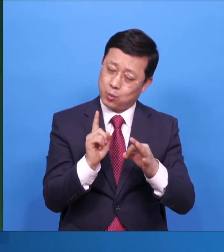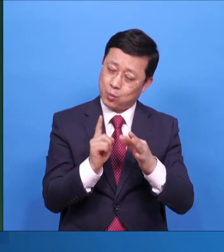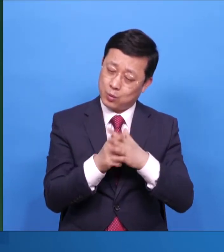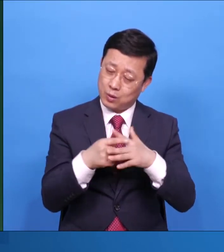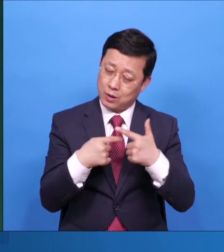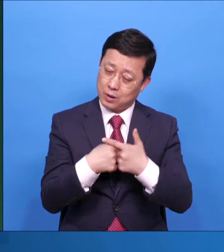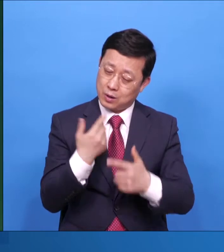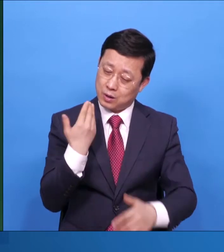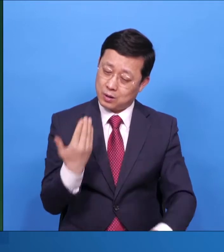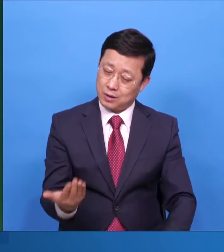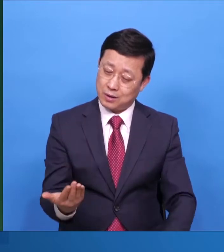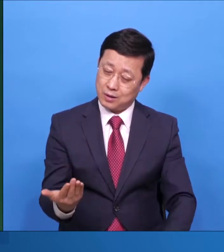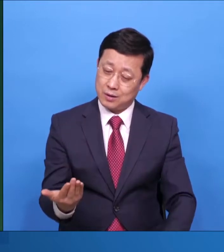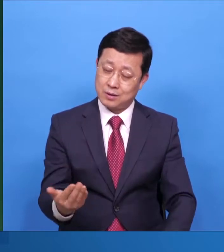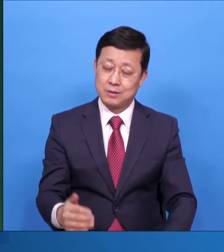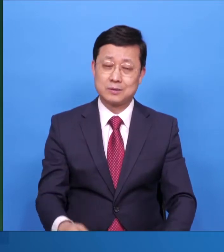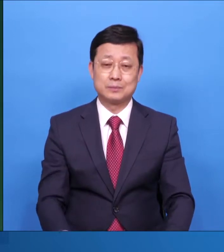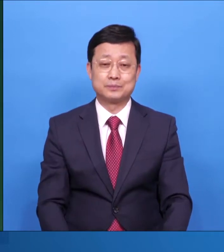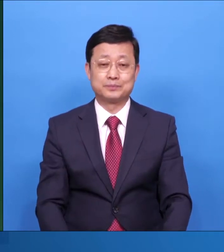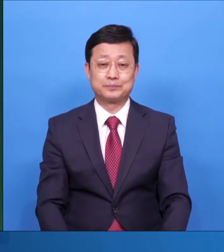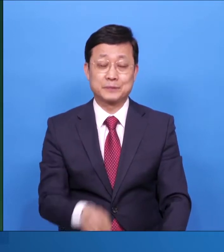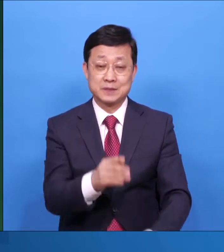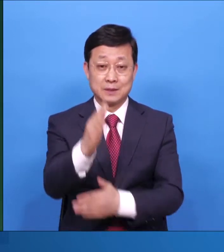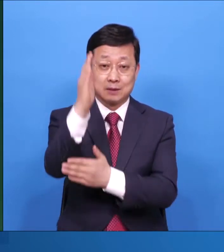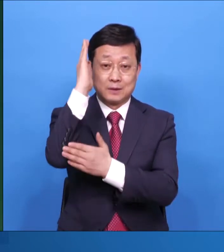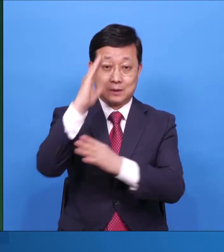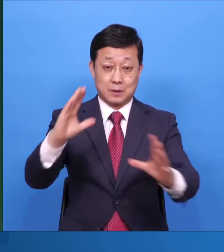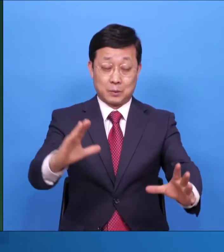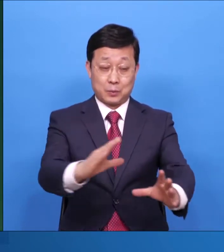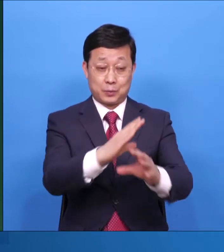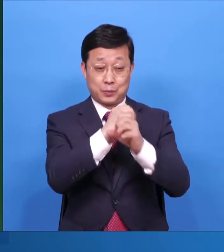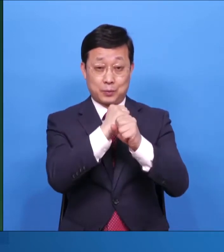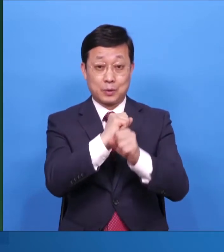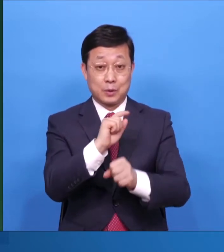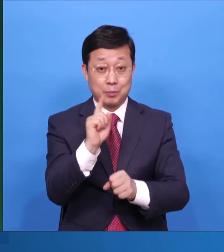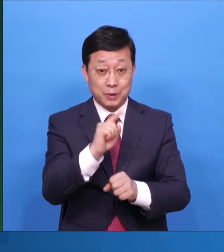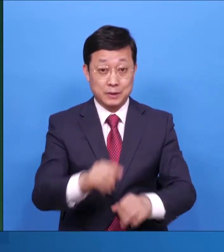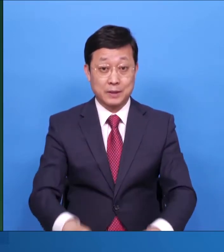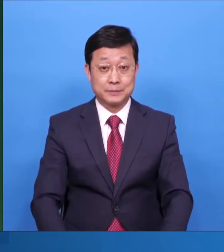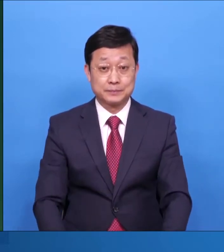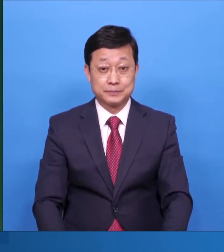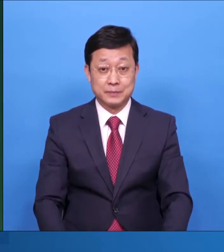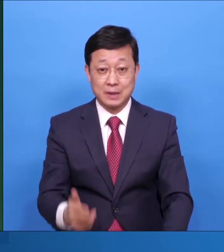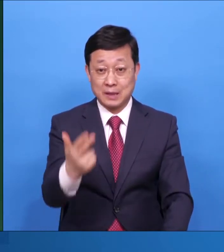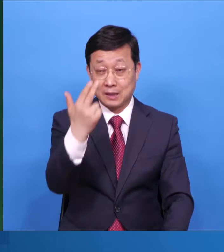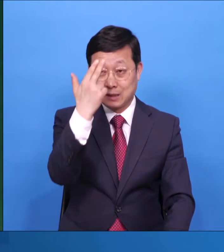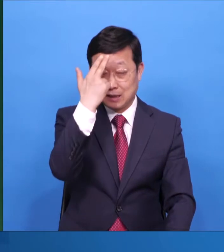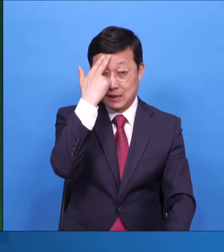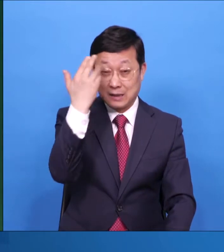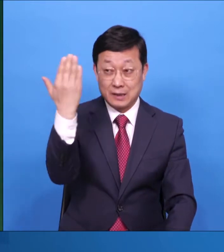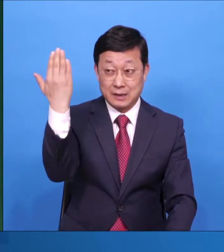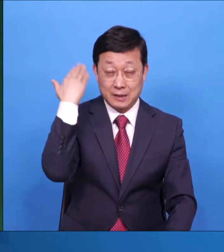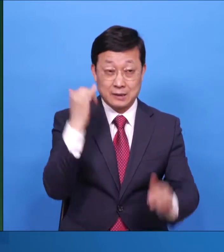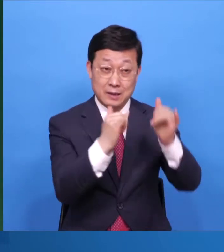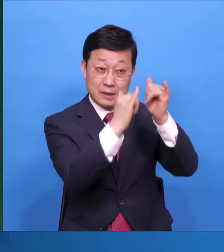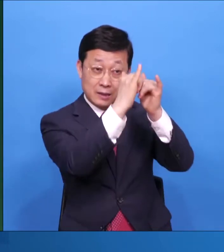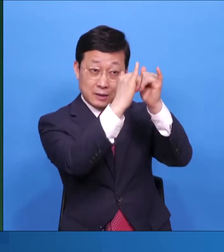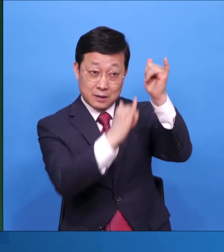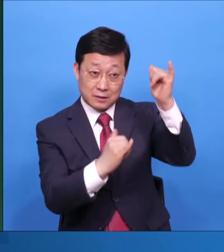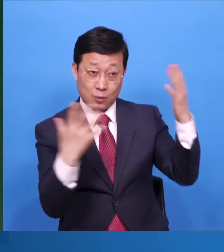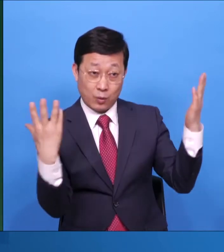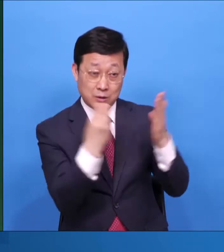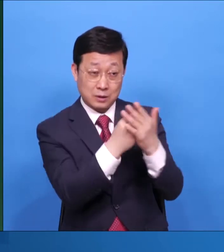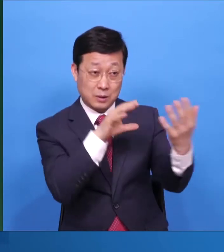eso? 한마디로 이제 그 사람 강의는 옛날 걸 제대로 알아야 미래를 볼 수 있지 않나 아마